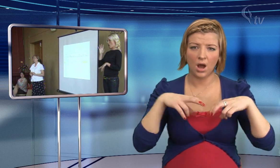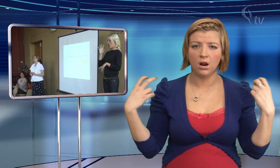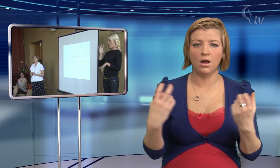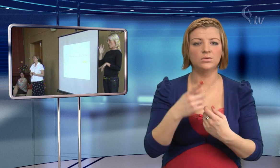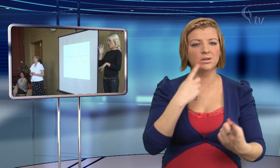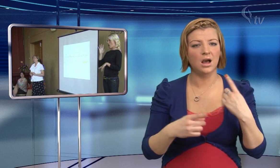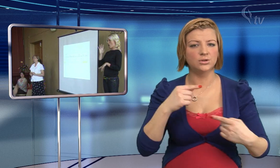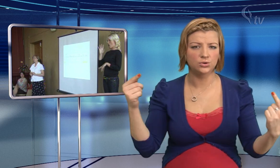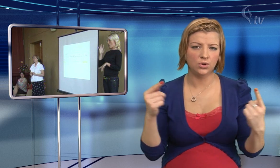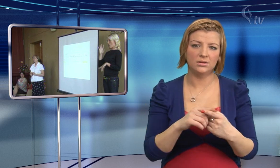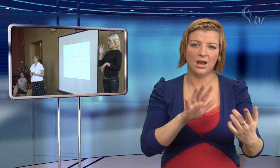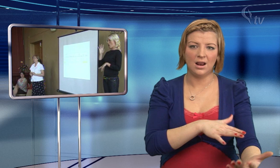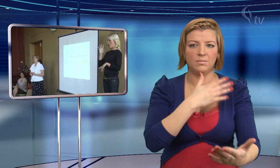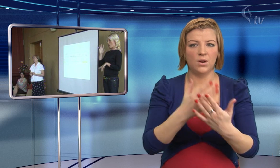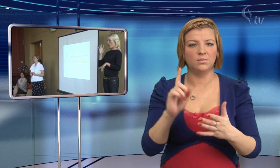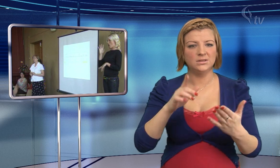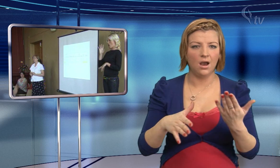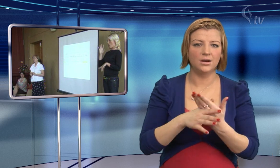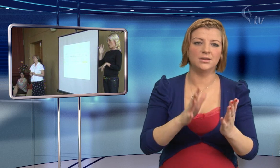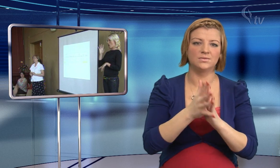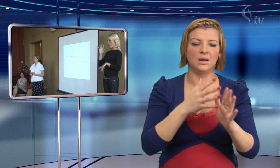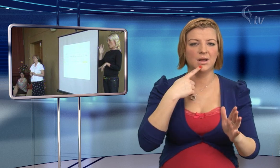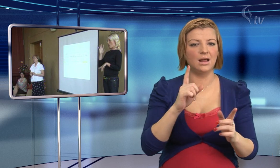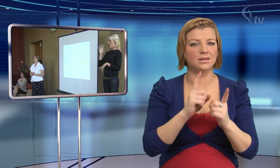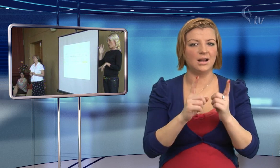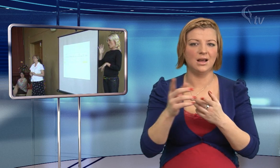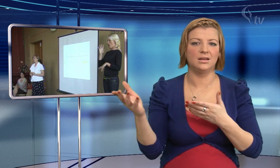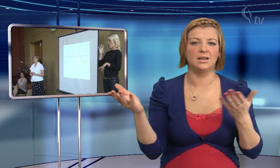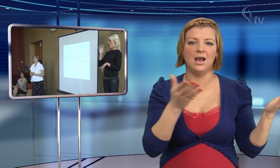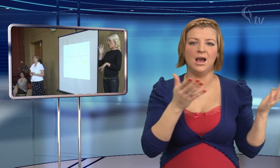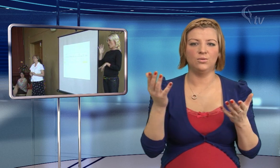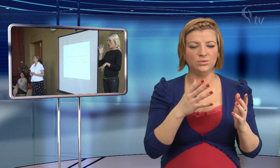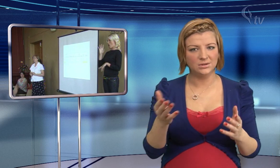konkreetsetest ettepanekutest, mis aitaksid viipekeele tõlketeenuse osutamise olukorda parandada.